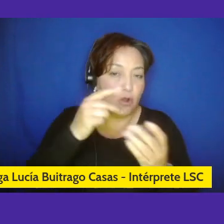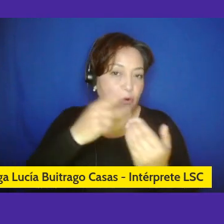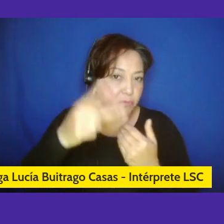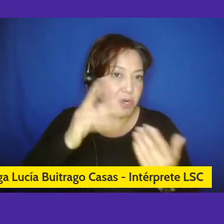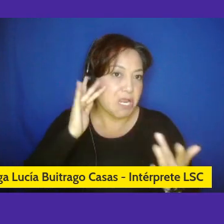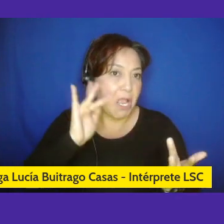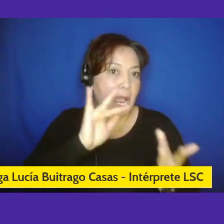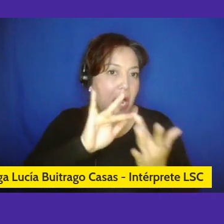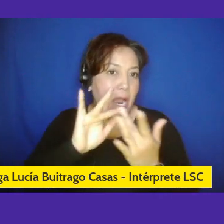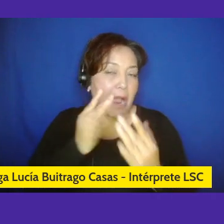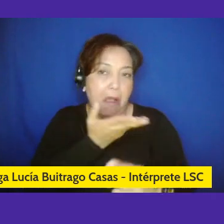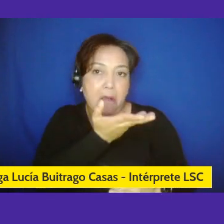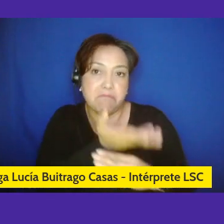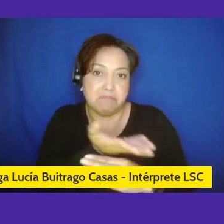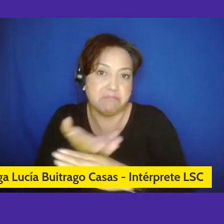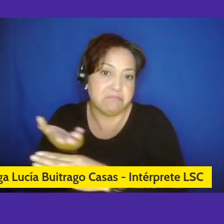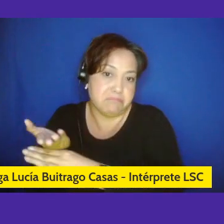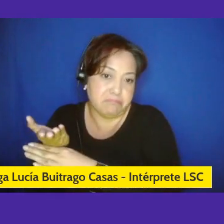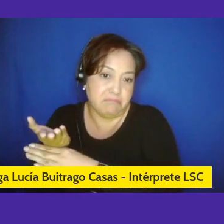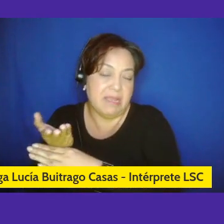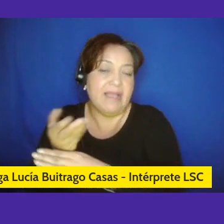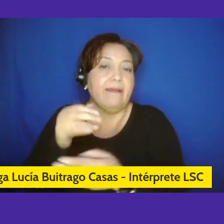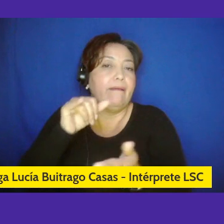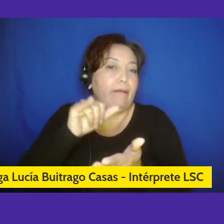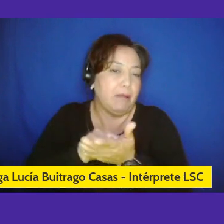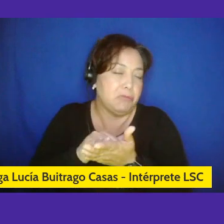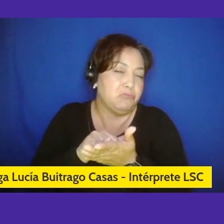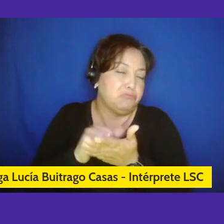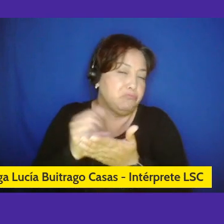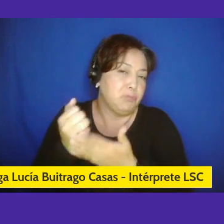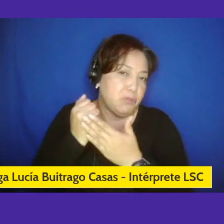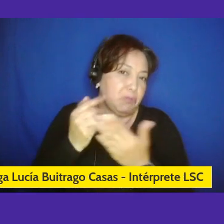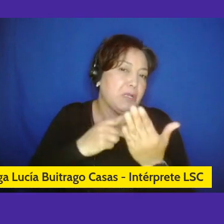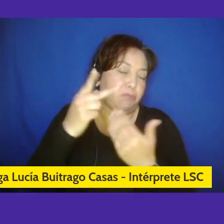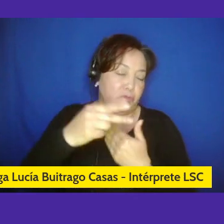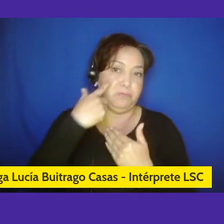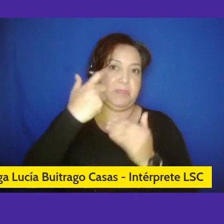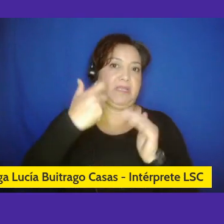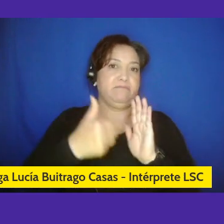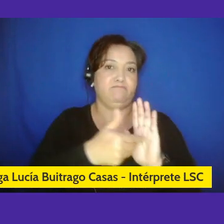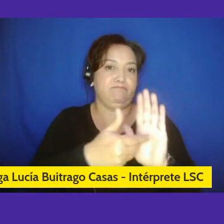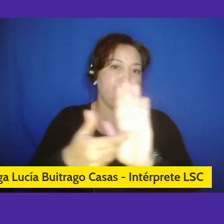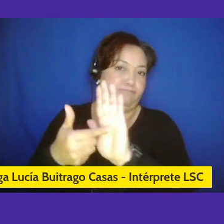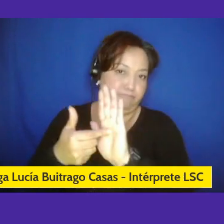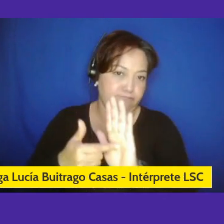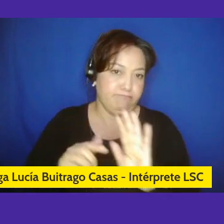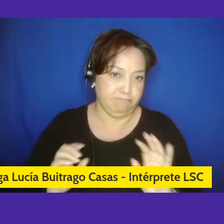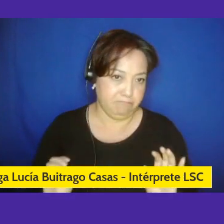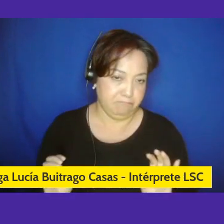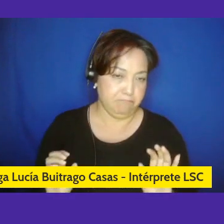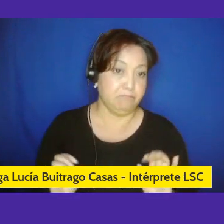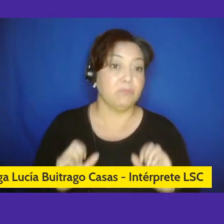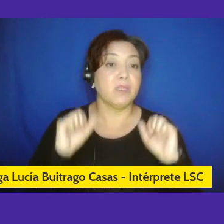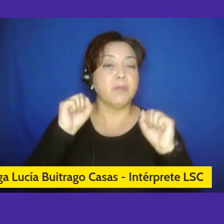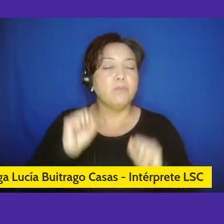Eso te hace que el proyecto tenga esa visualización que uno quiere, que puedas entablar relaciones